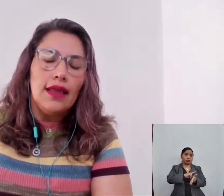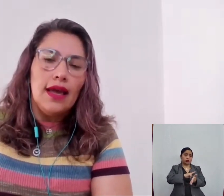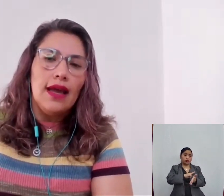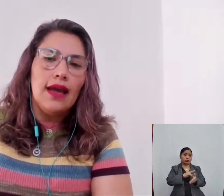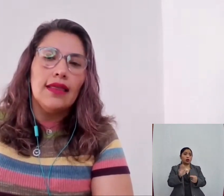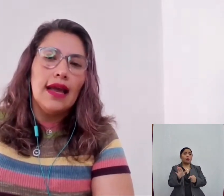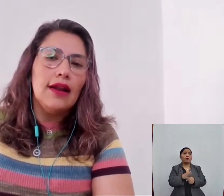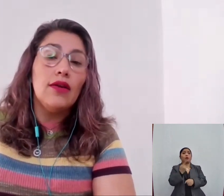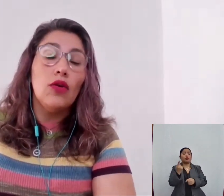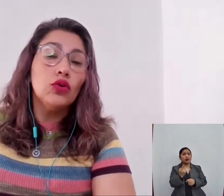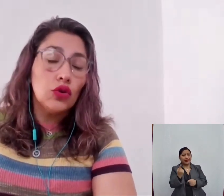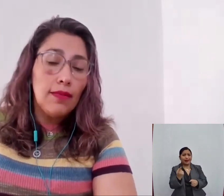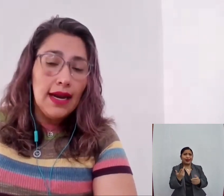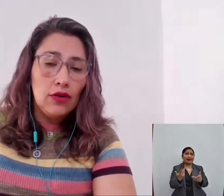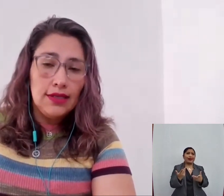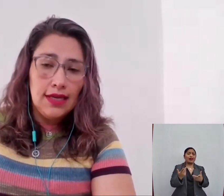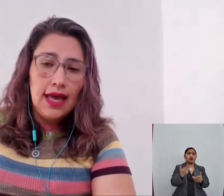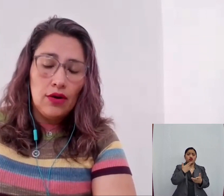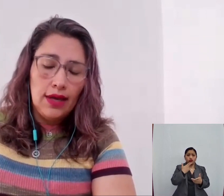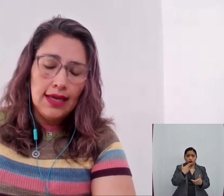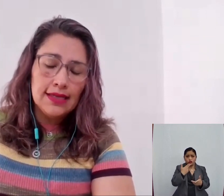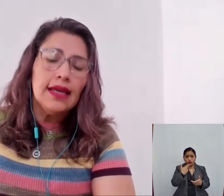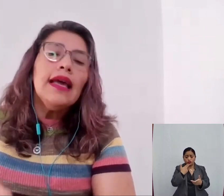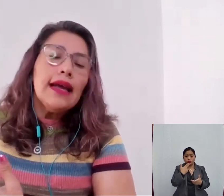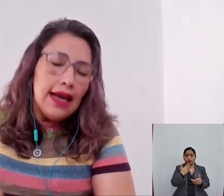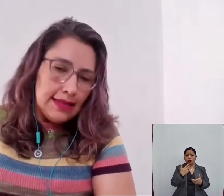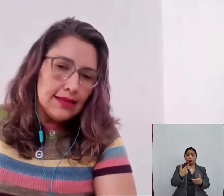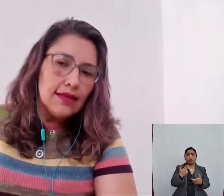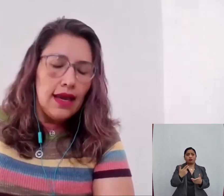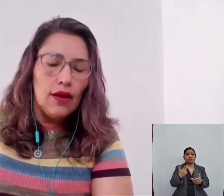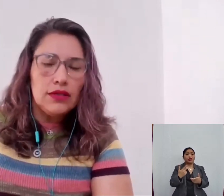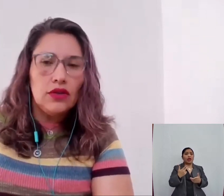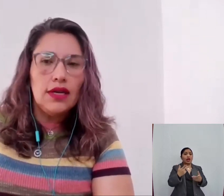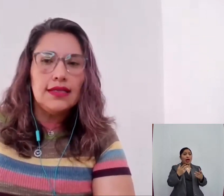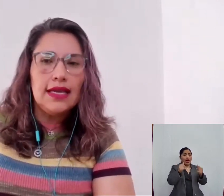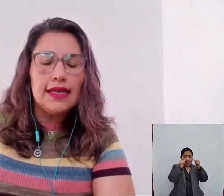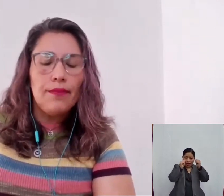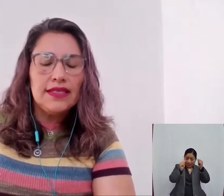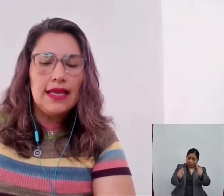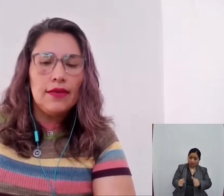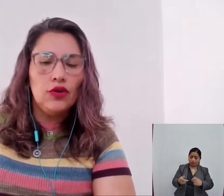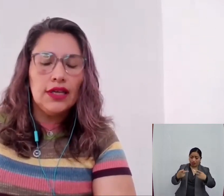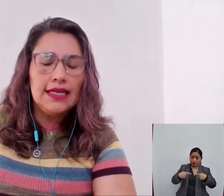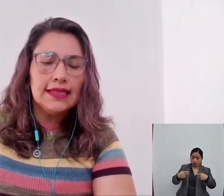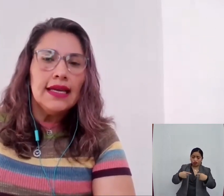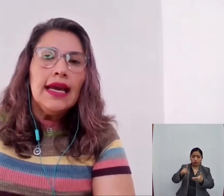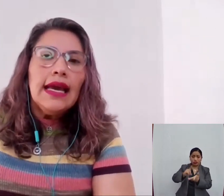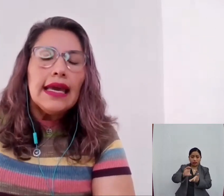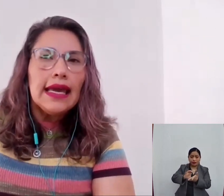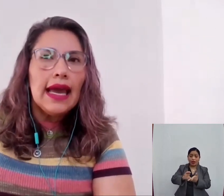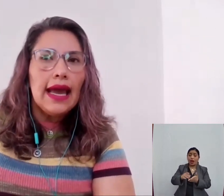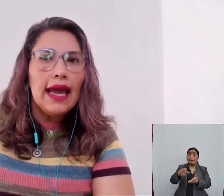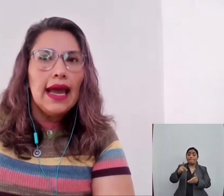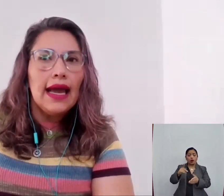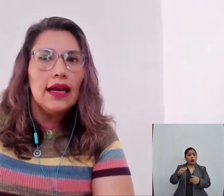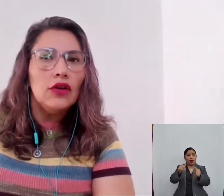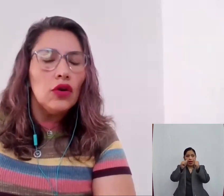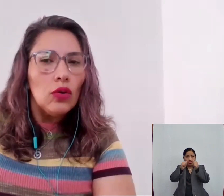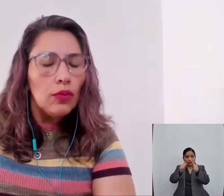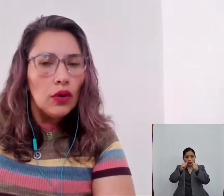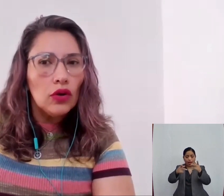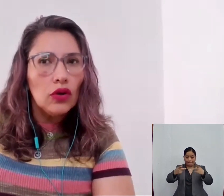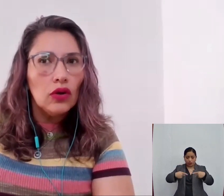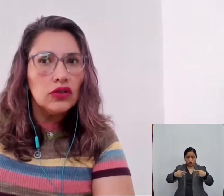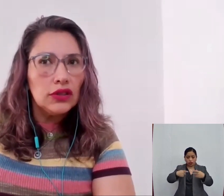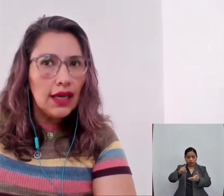aspecto del uso y manejo de silla de ruedas, que es cuestiones de discapacidad motriz. Y